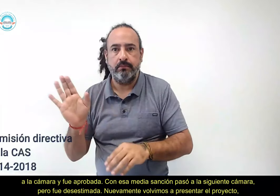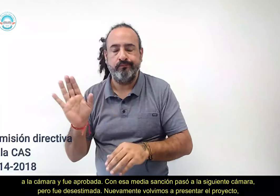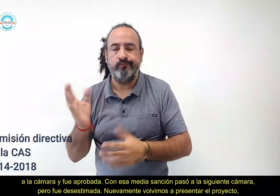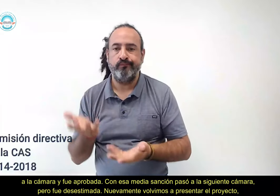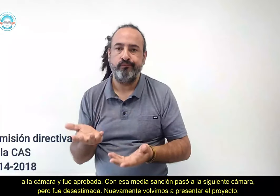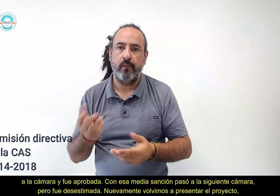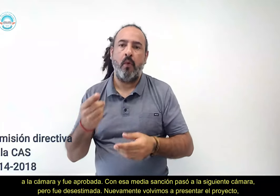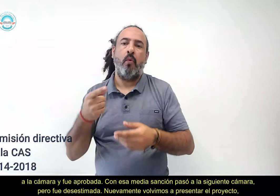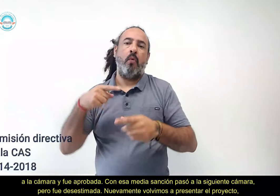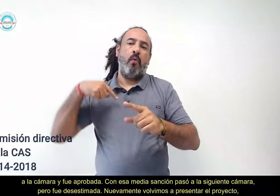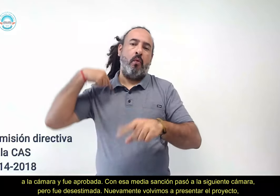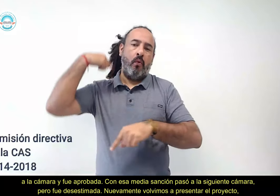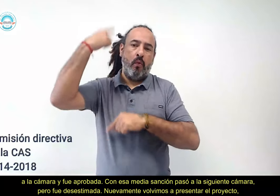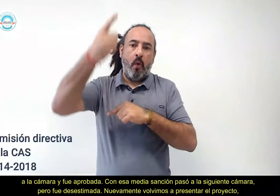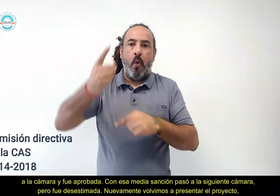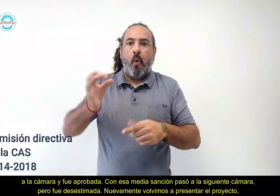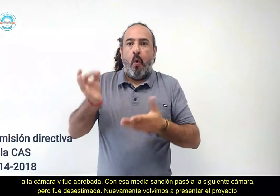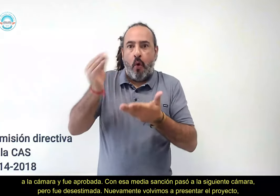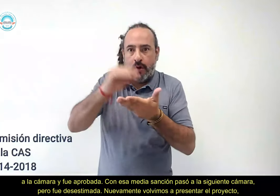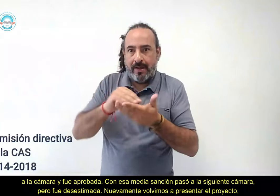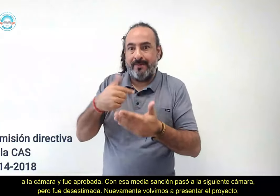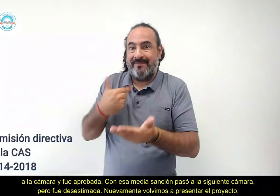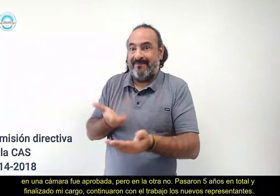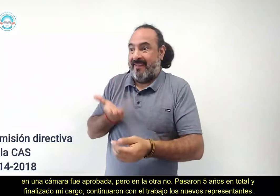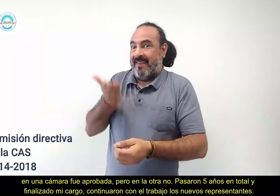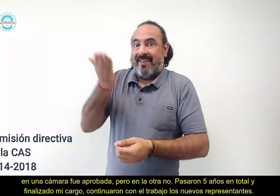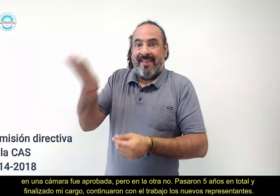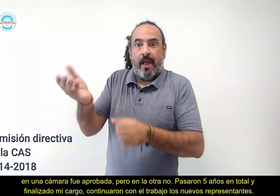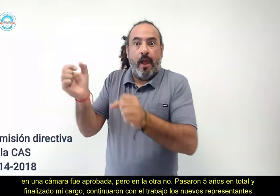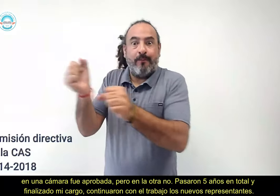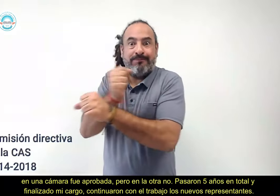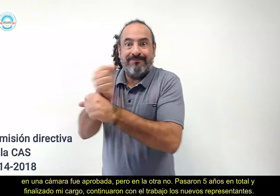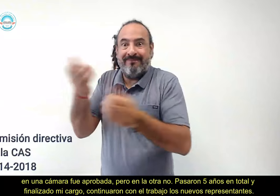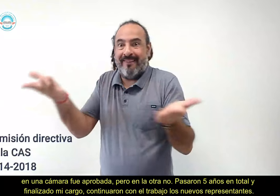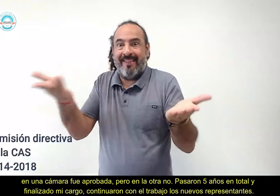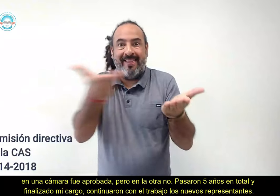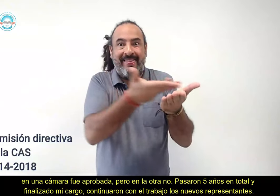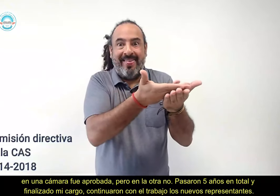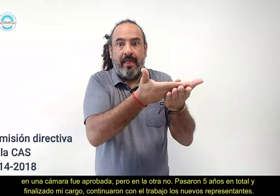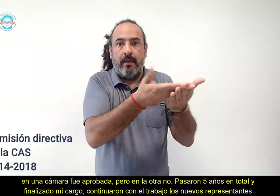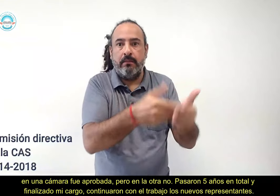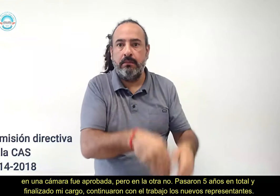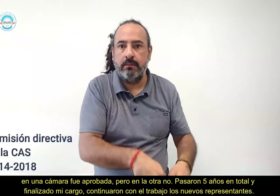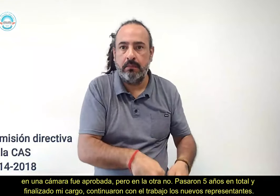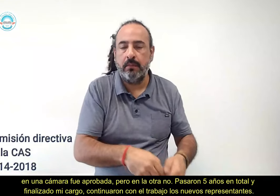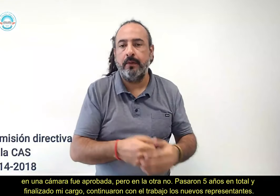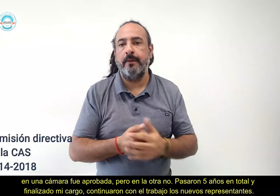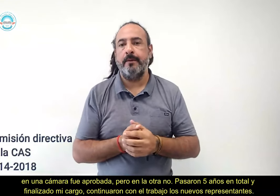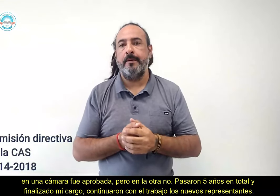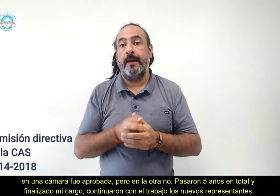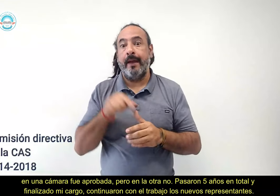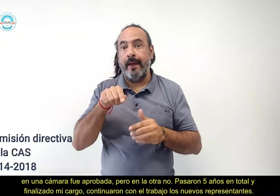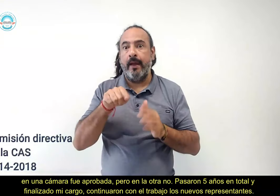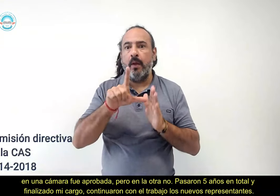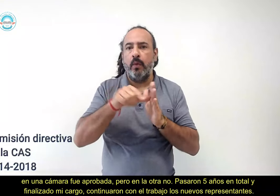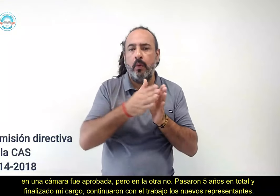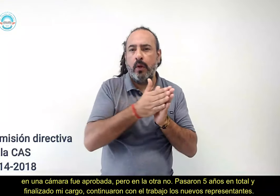Nuevamente volvimos a presentar el proyecto. En una Cámara fue aprobada, pero en la otra no. Pasaron 5 años en